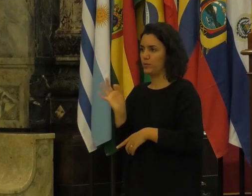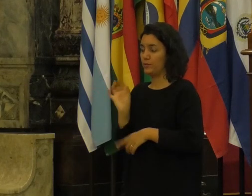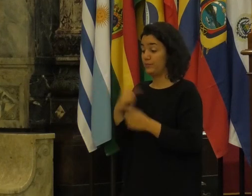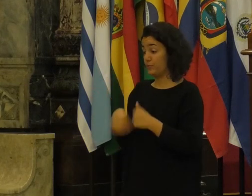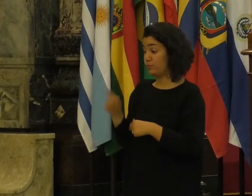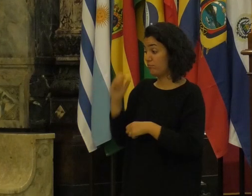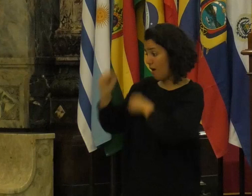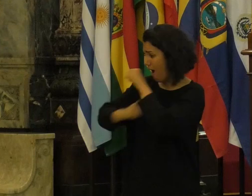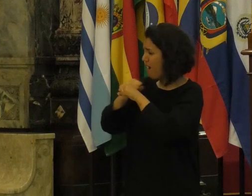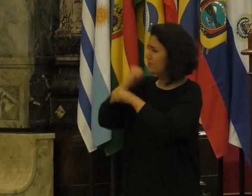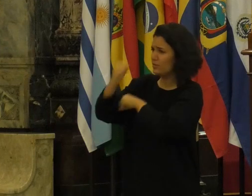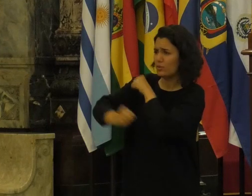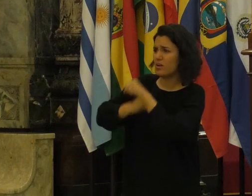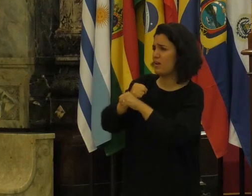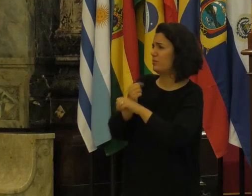años,